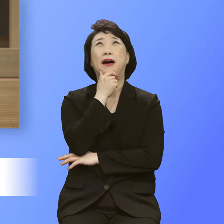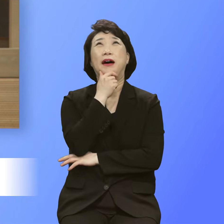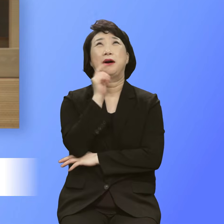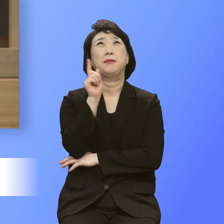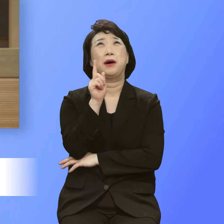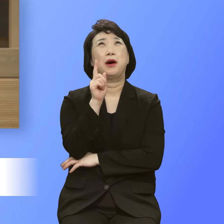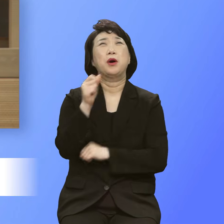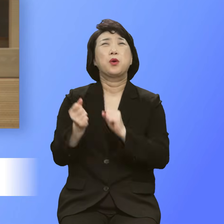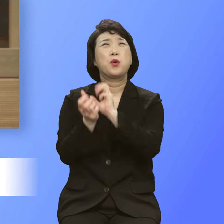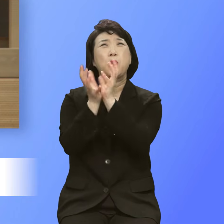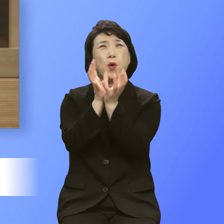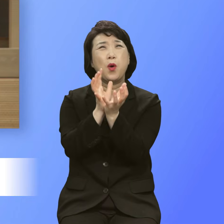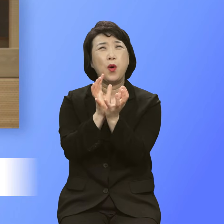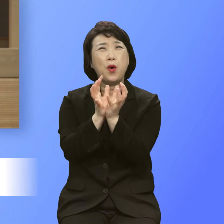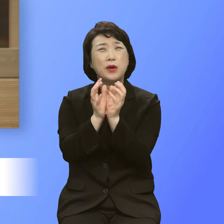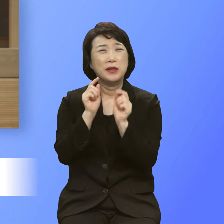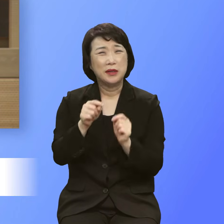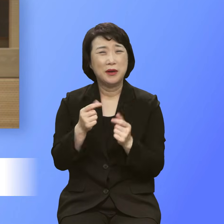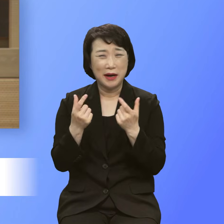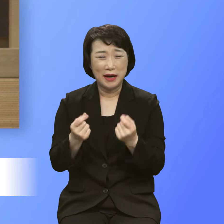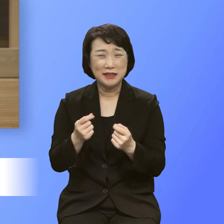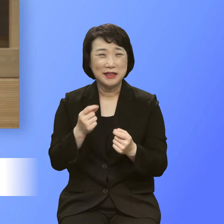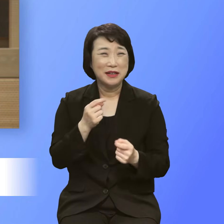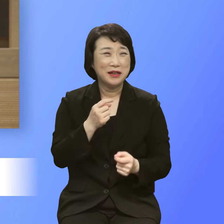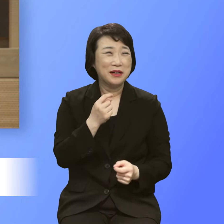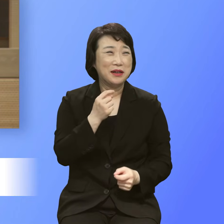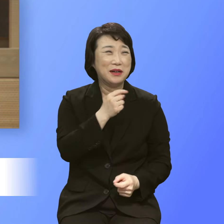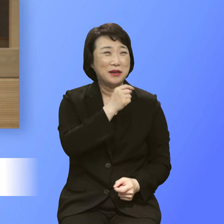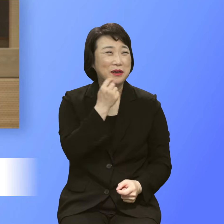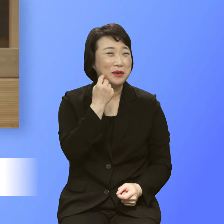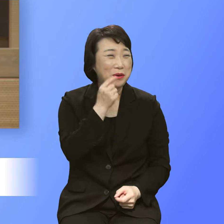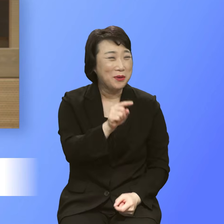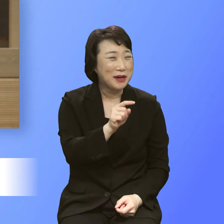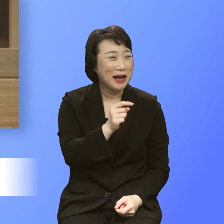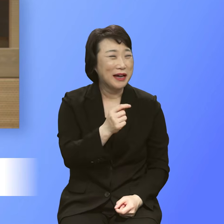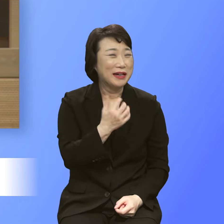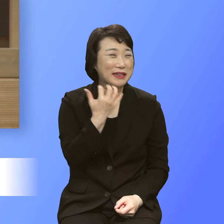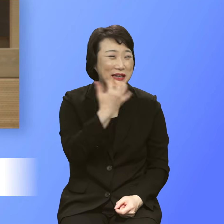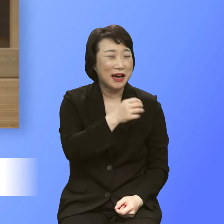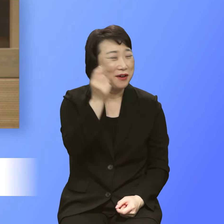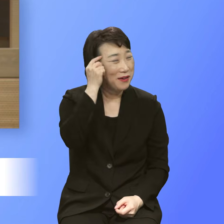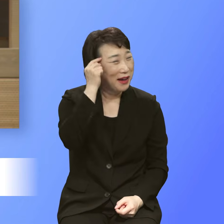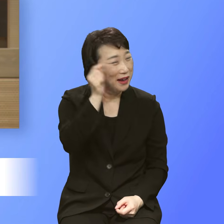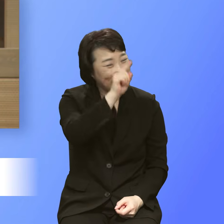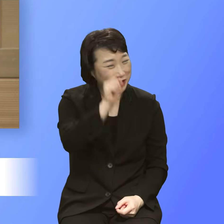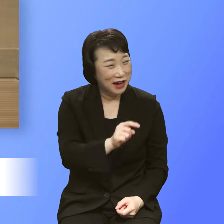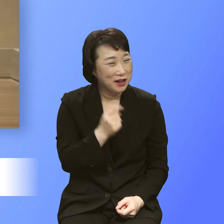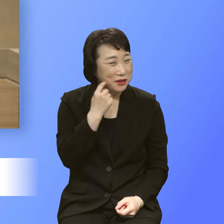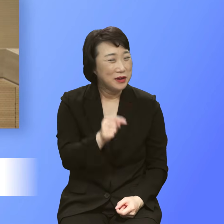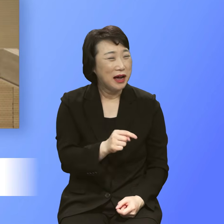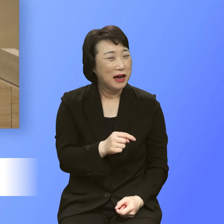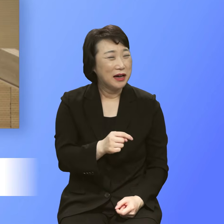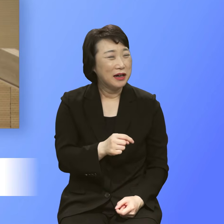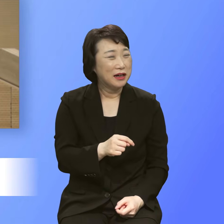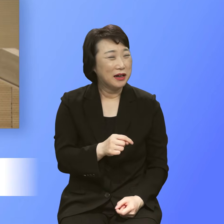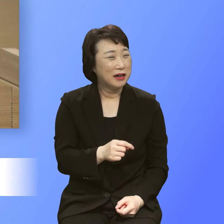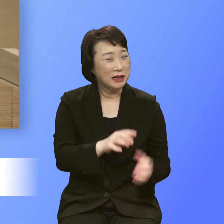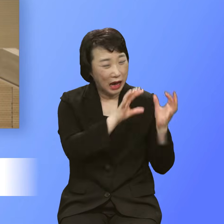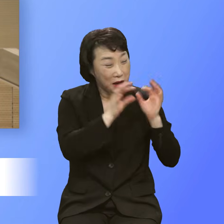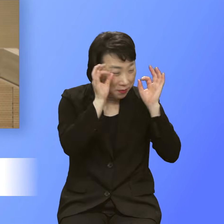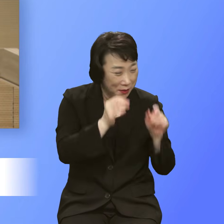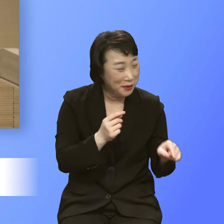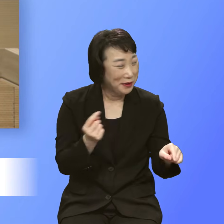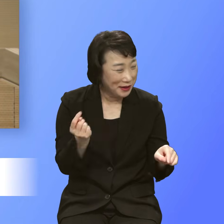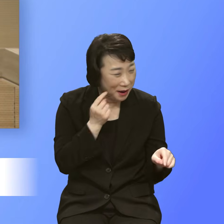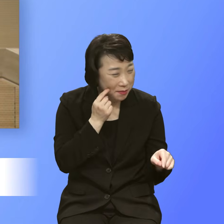야, 왜 꽃은 저렇게 노랄까? 그리고 노란 꽃을 계속 봤어요. 에이, 저 계속 본